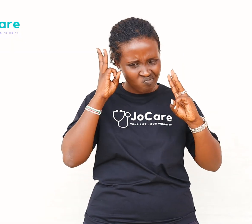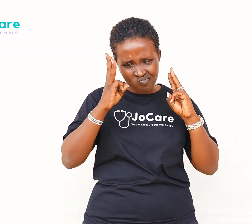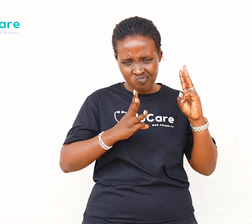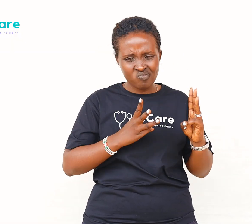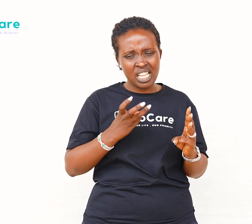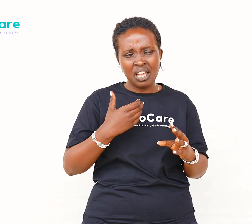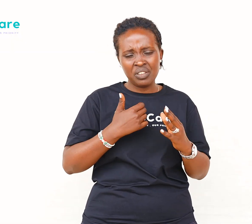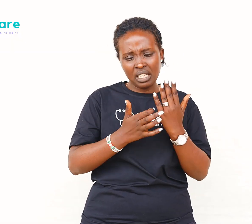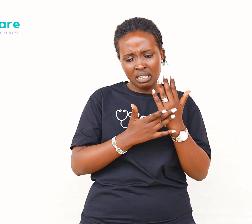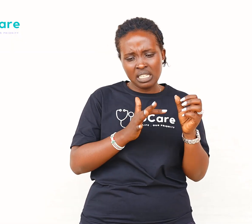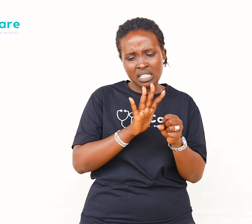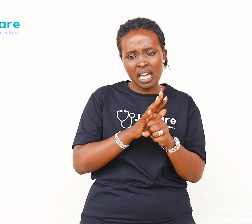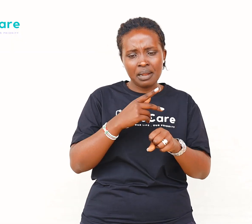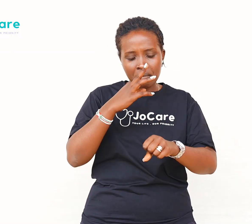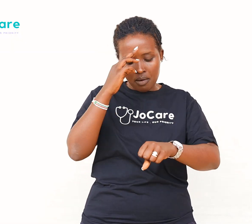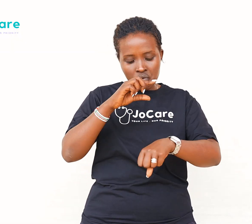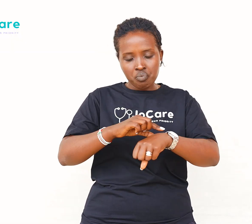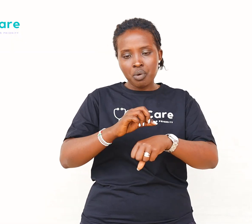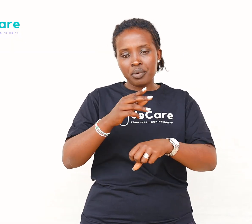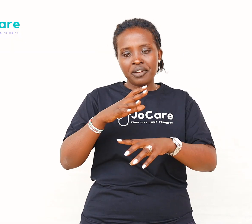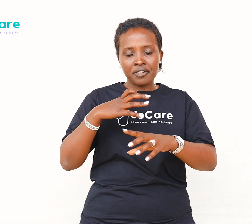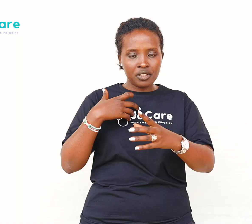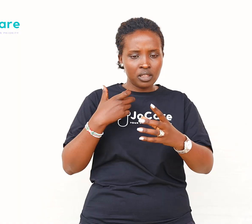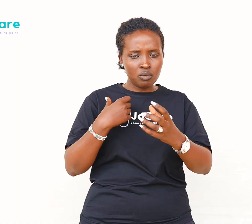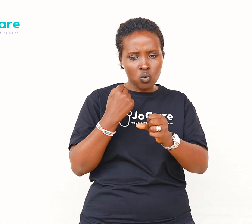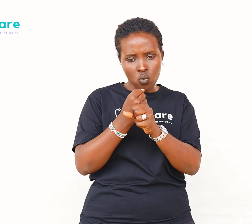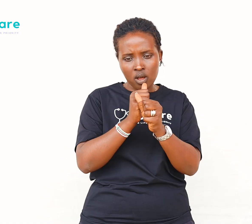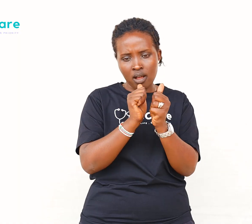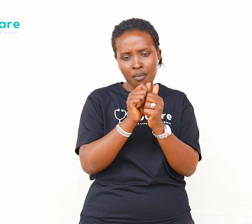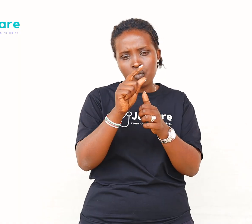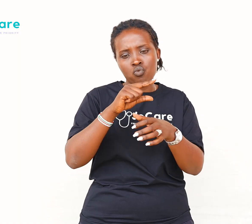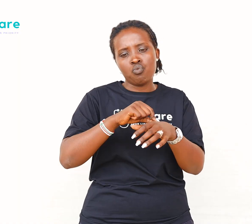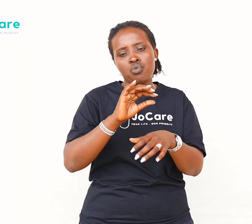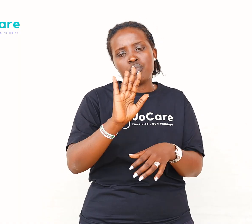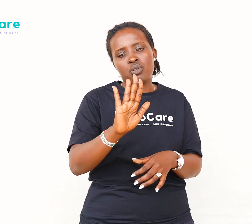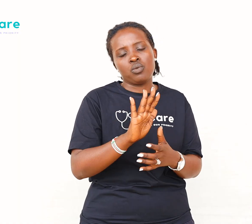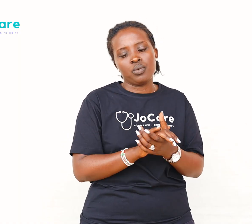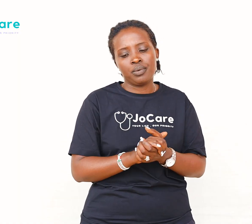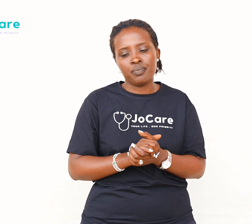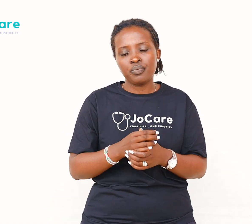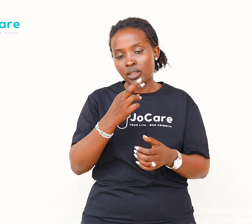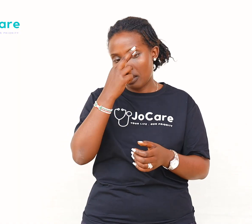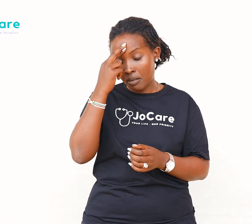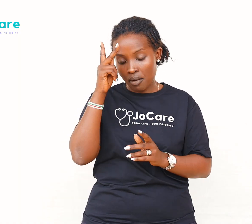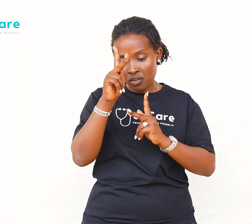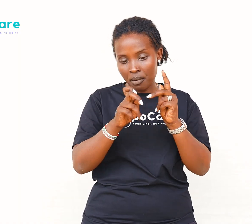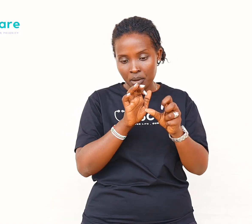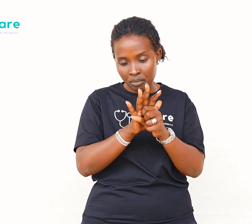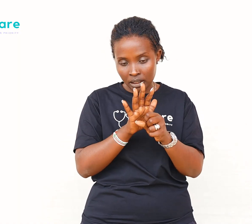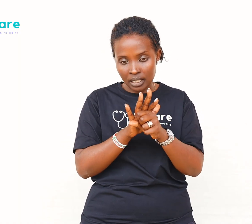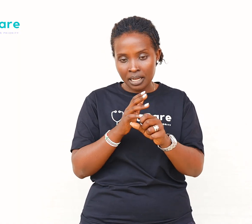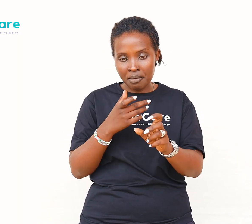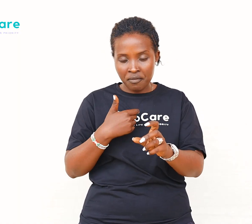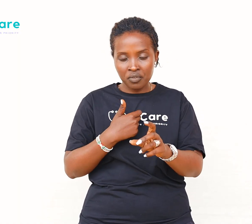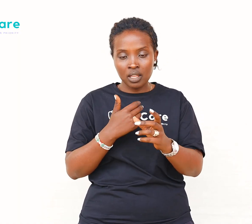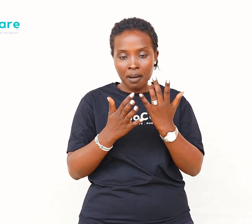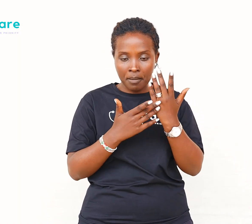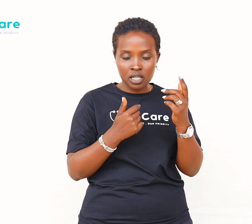bitewe n'imisemburo yavubuwe n'umubiri we. Yego. Rero kubera ko abantu bava bitandukanye, ni byiza ko